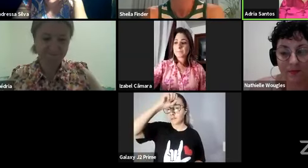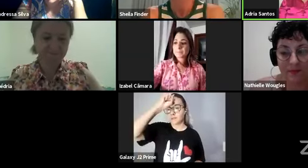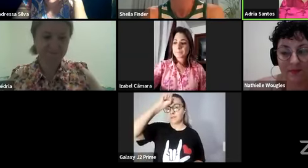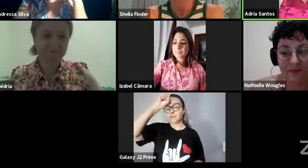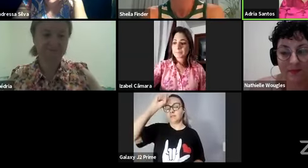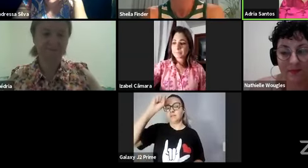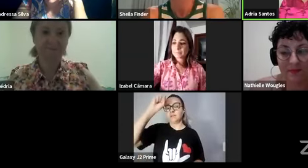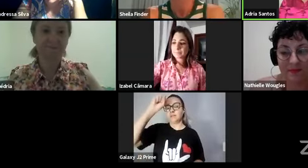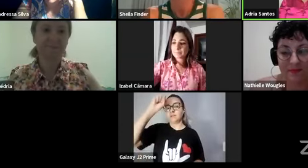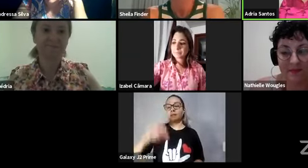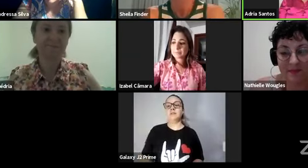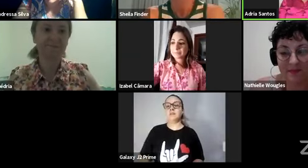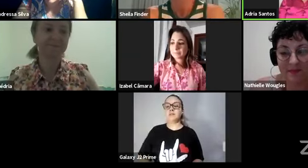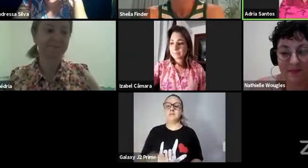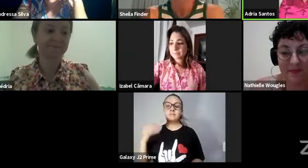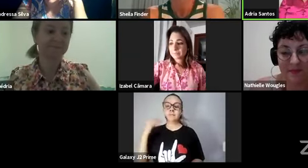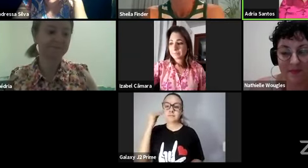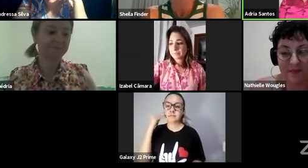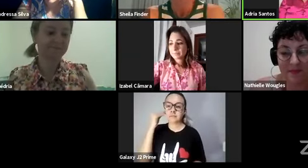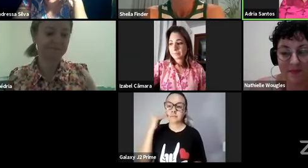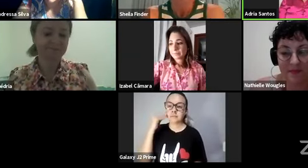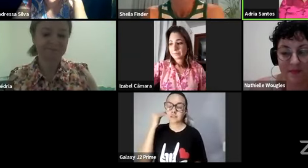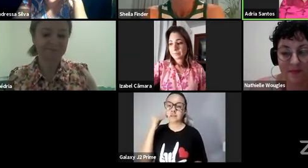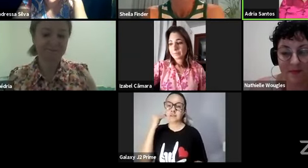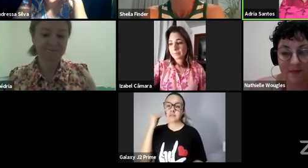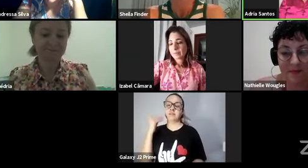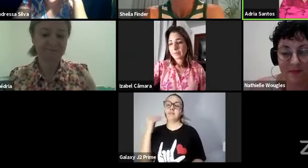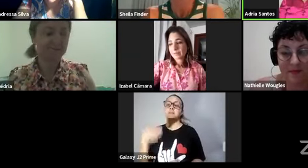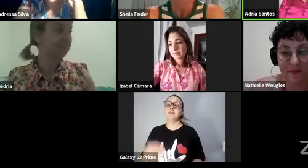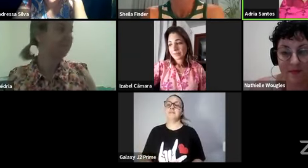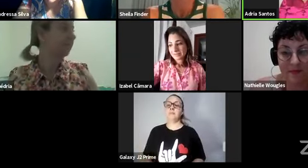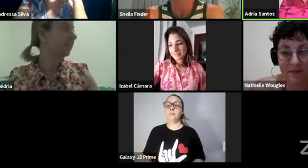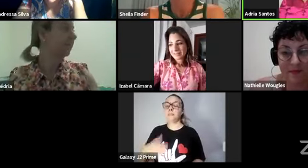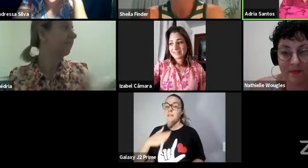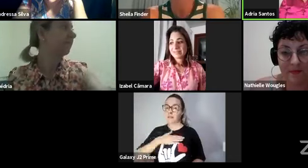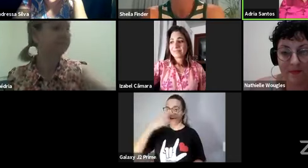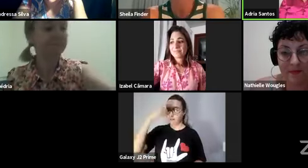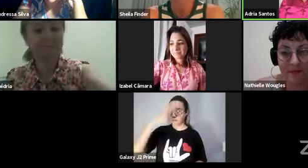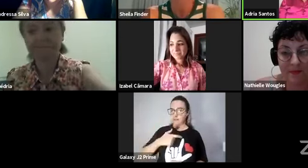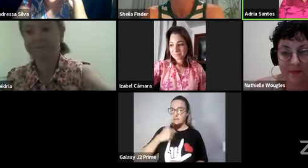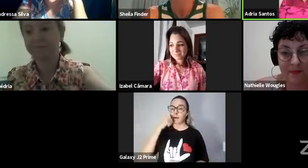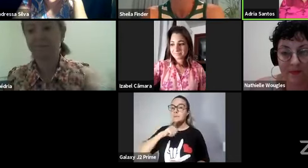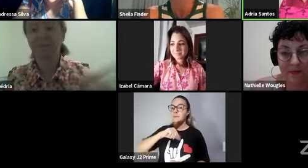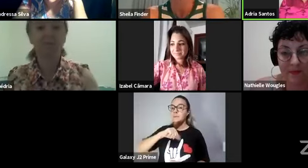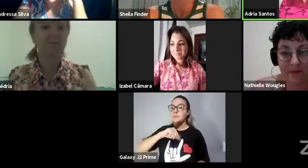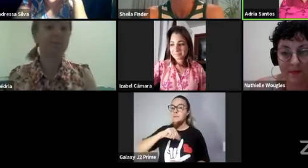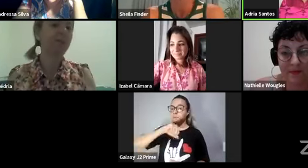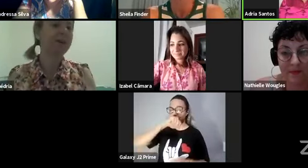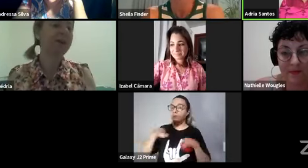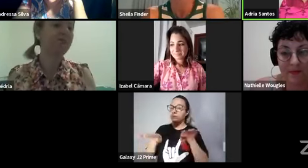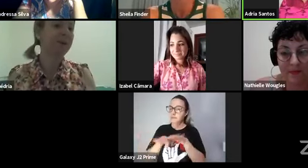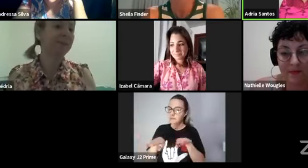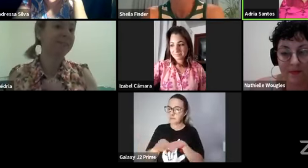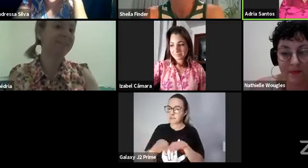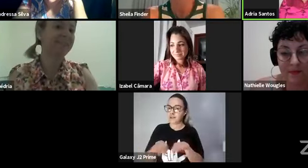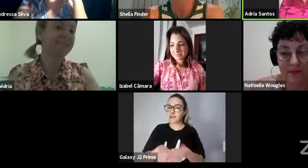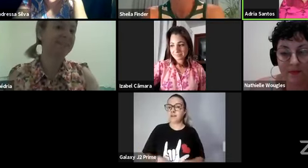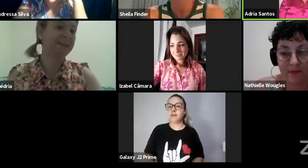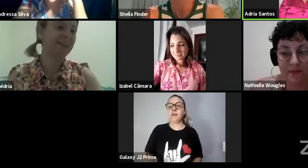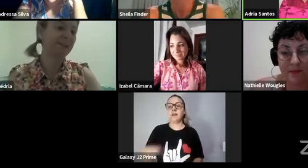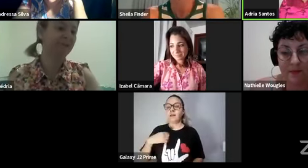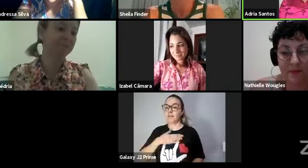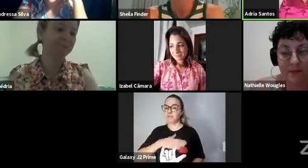nossas experiências. Eu sou mãe também. E o esporte, né,